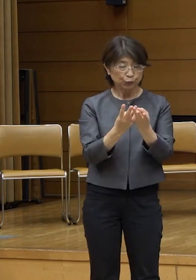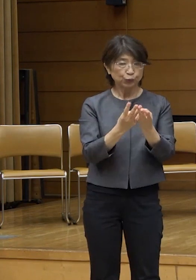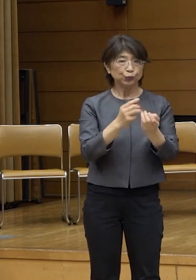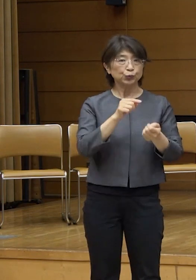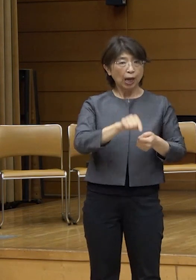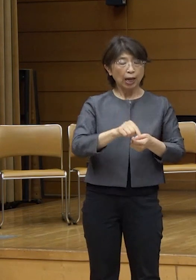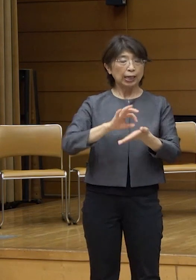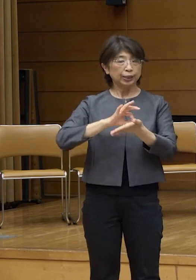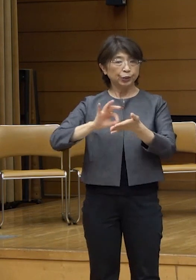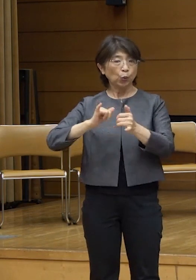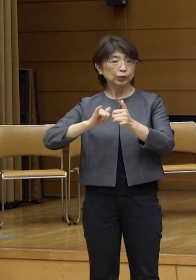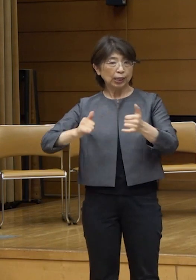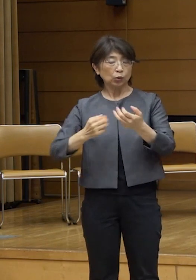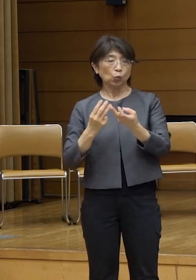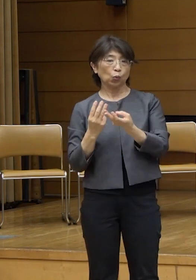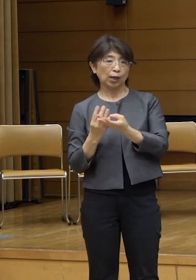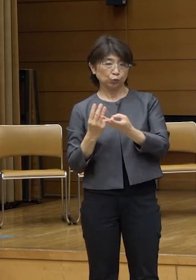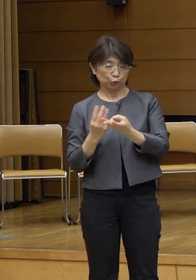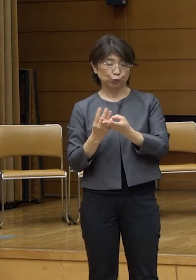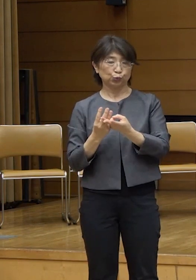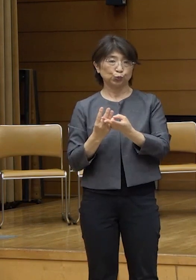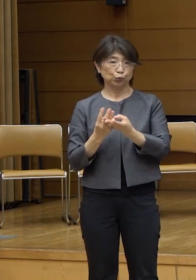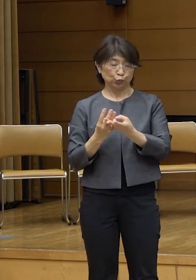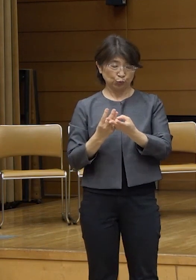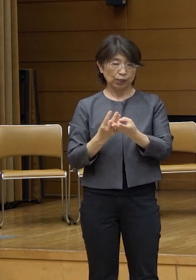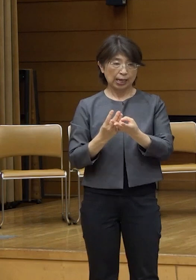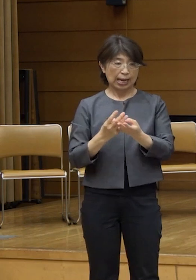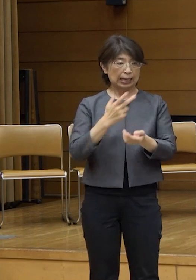分自治体によって違うんではないかと思います。でそこは